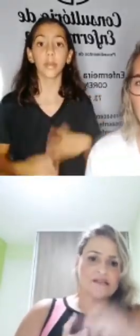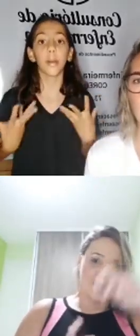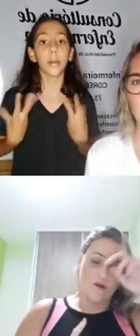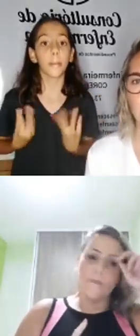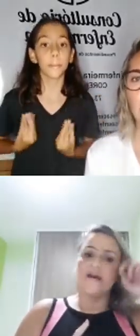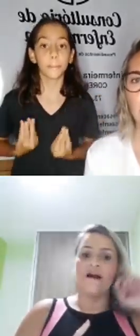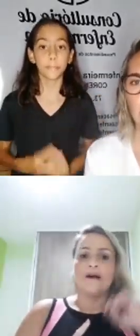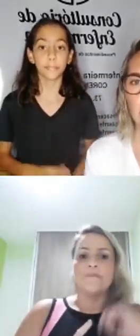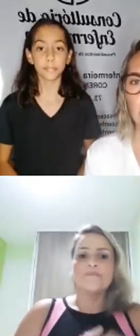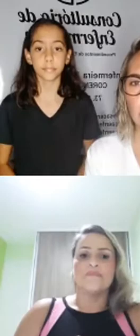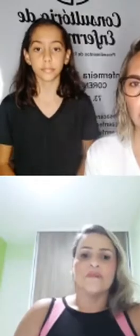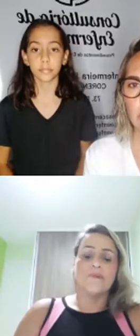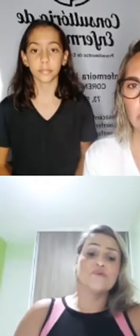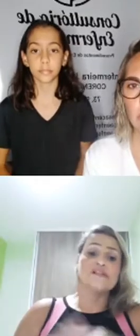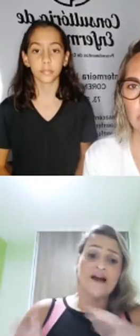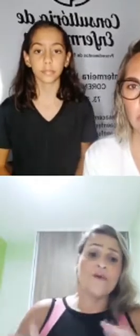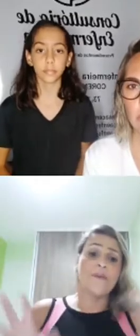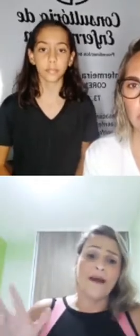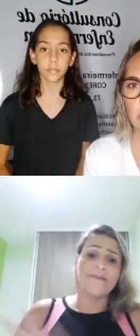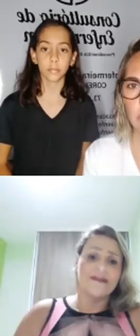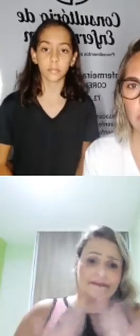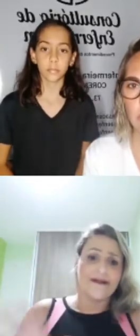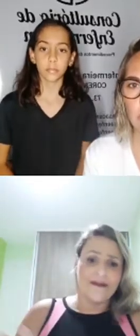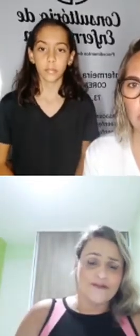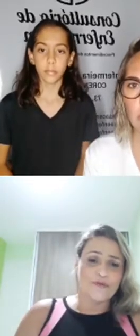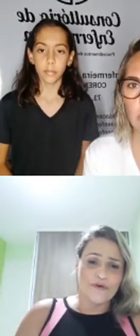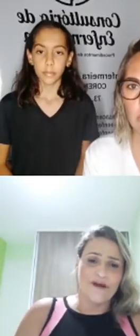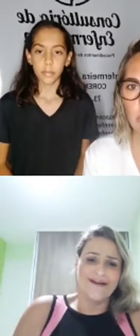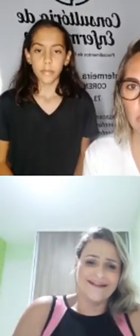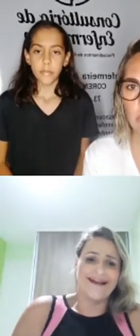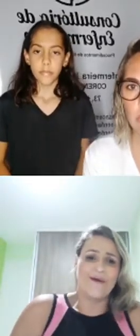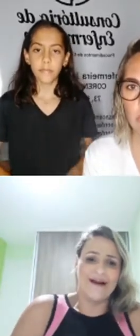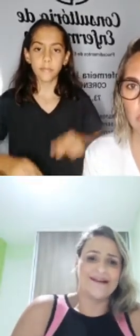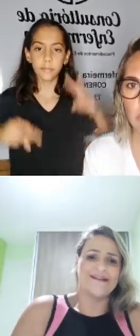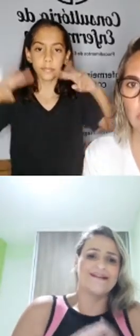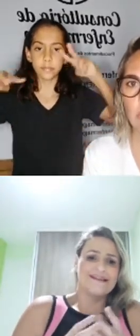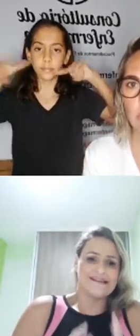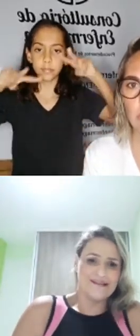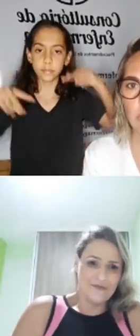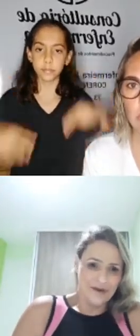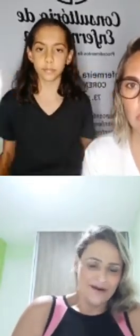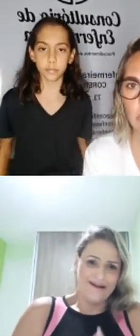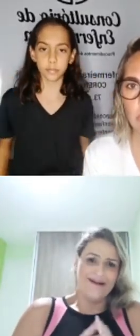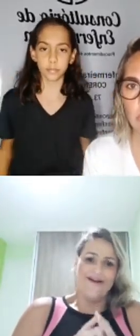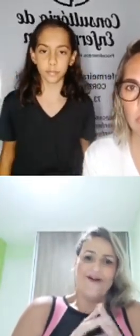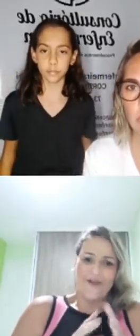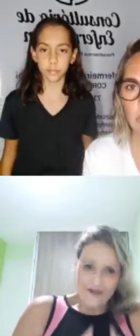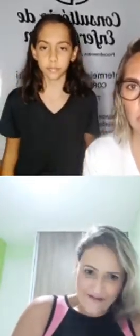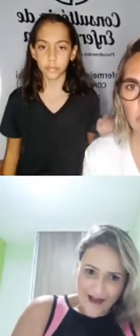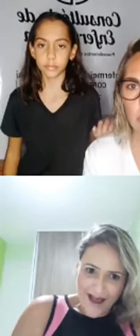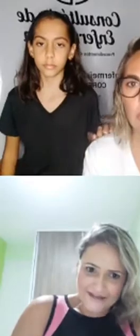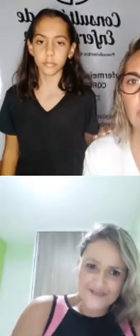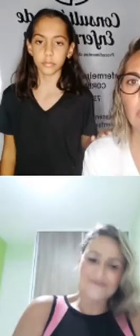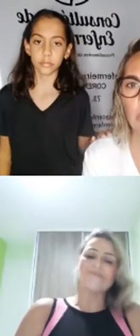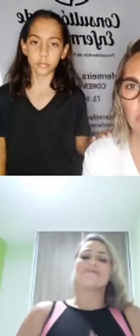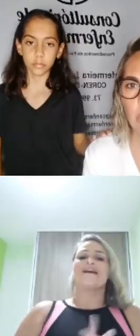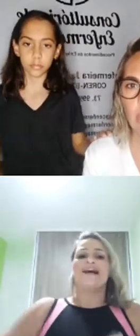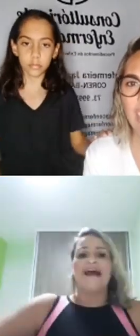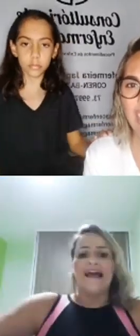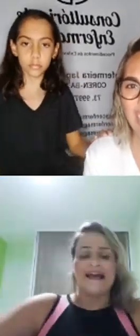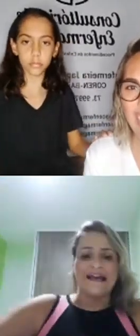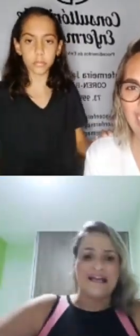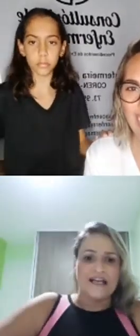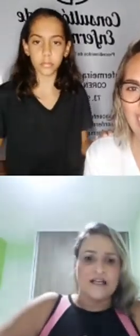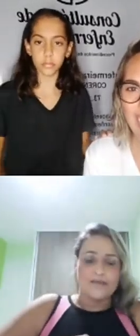para se acompanhar. Por sinal, a minha literatura da quarentena tem sido coronavírus.